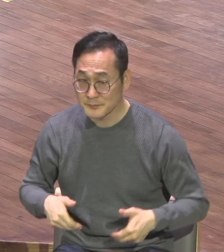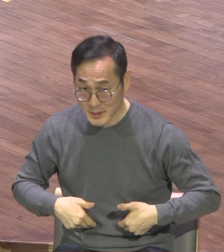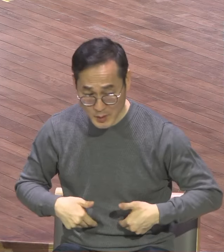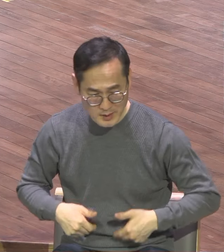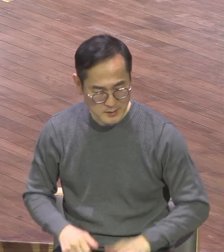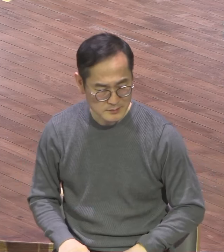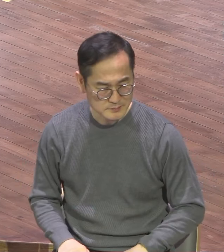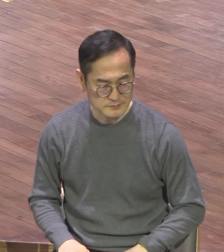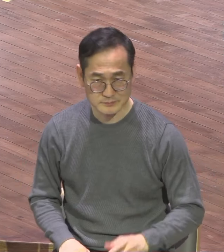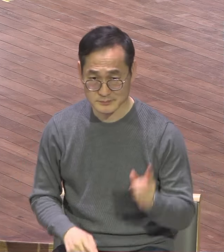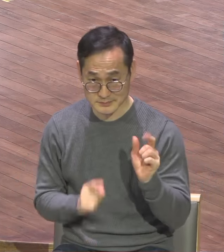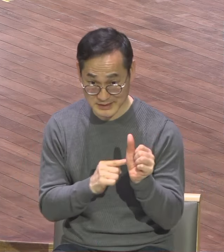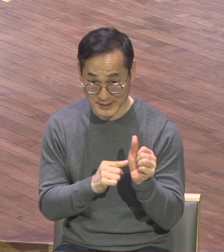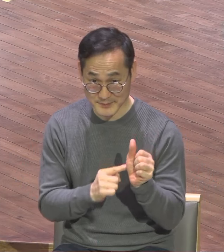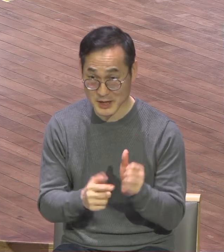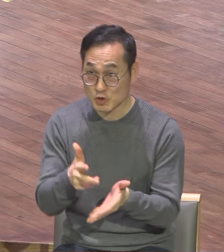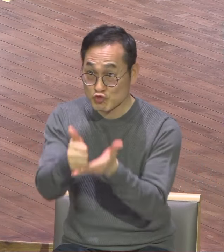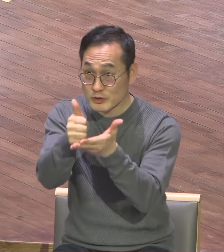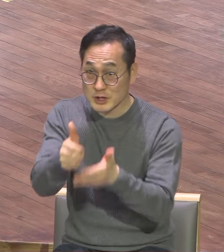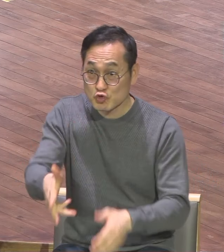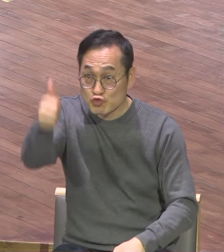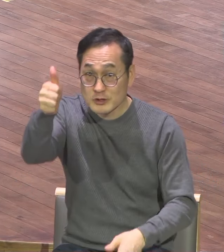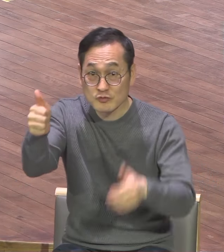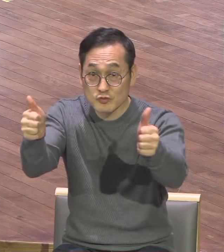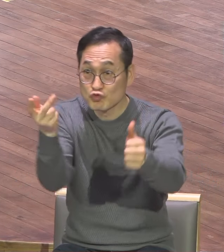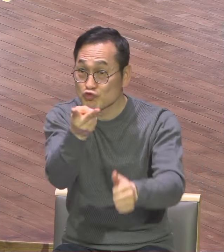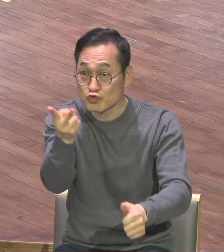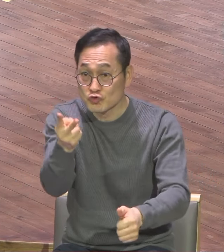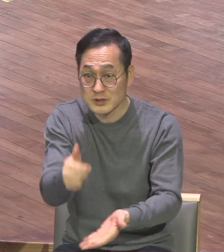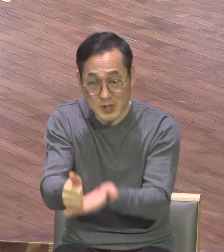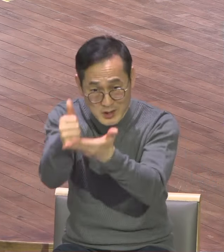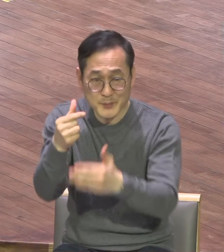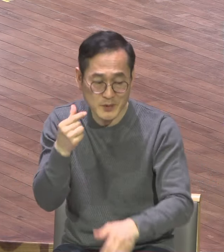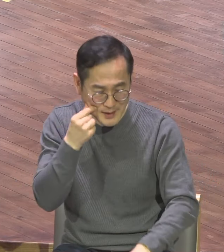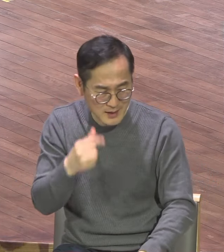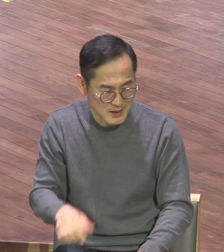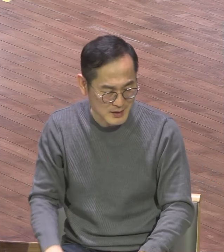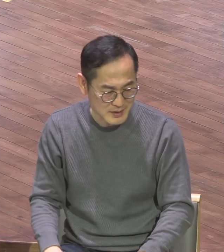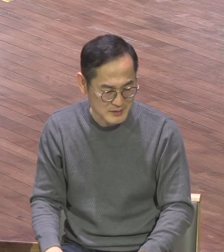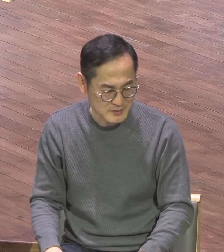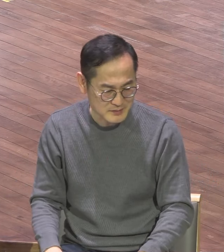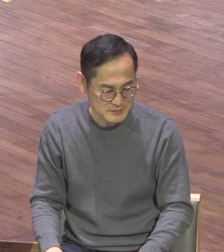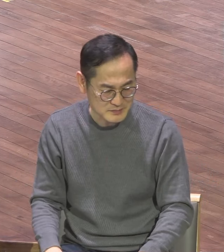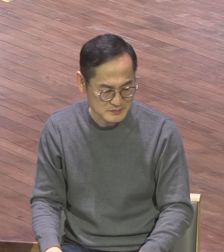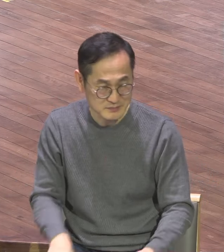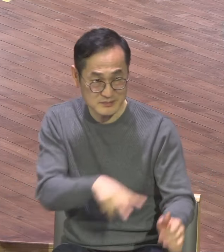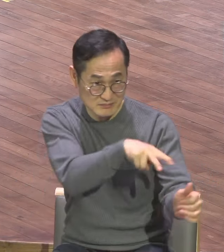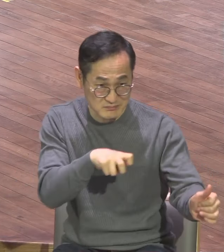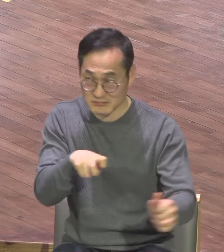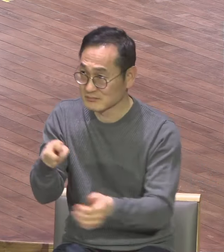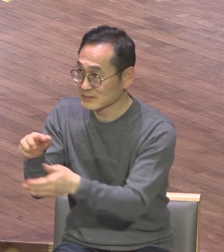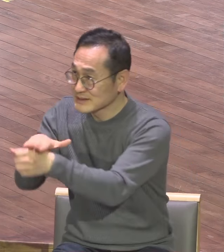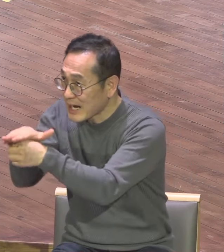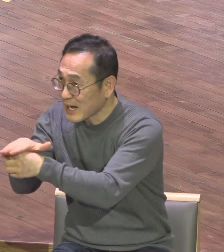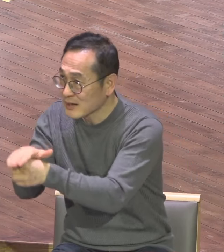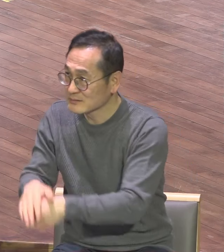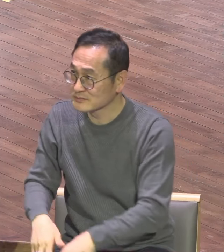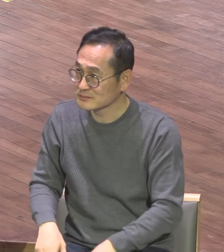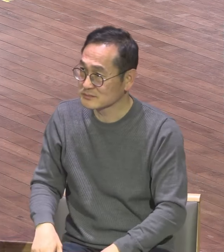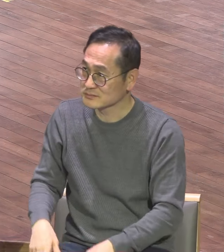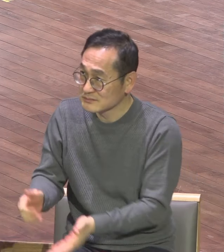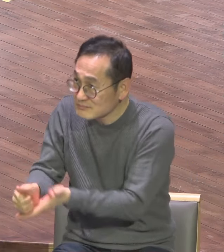두 주인을 섬기지 못할 것이니 혹 이를 미워하고 저를 사랑하거나 혹 이를 중히 여기고 저를 경히 여김이라